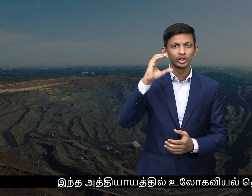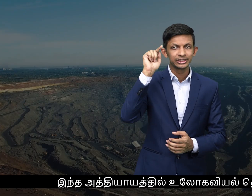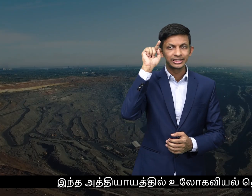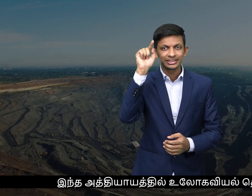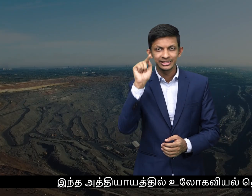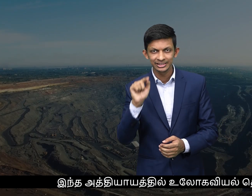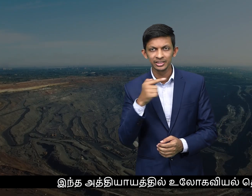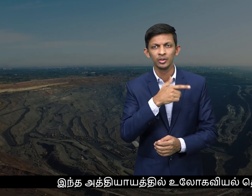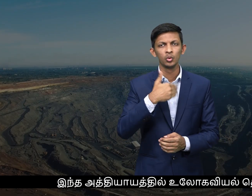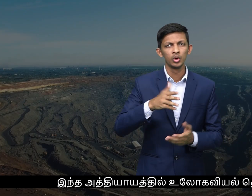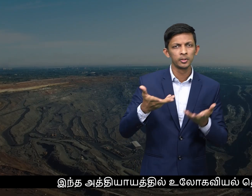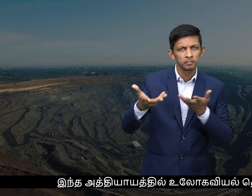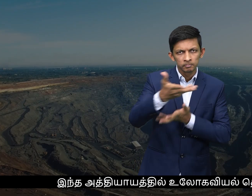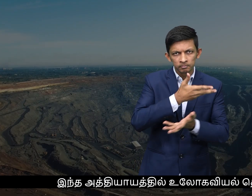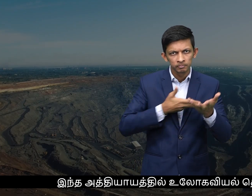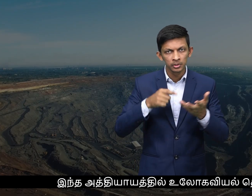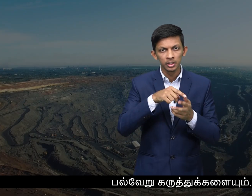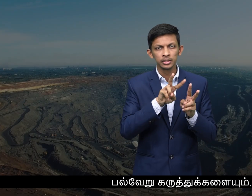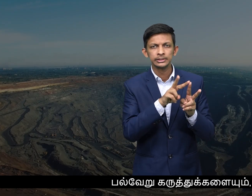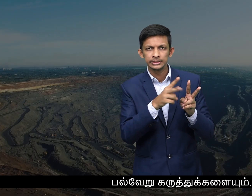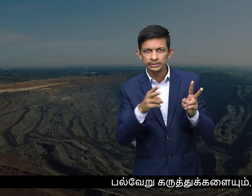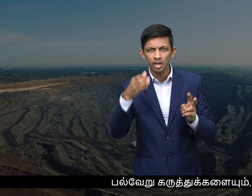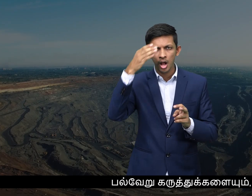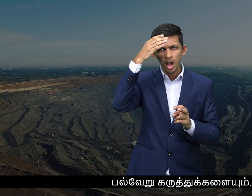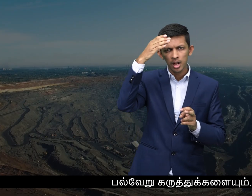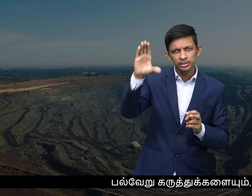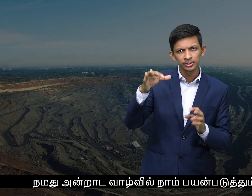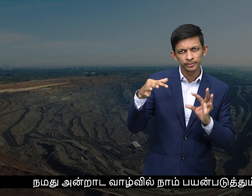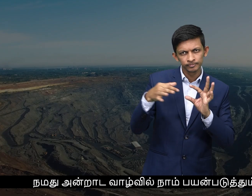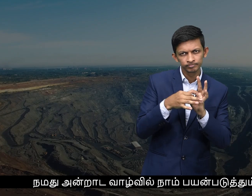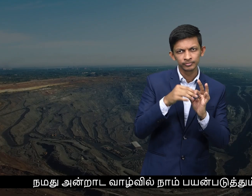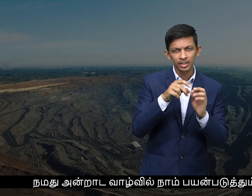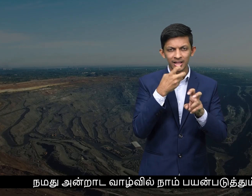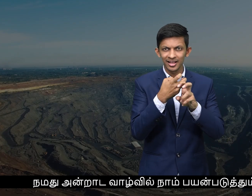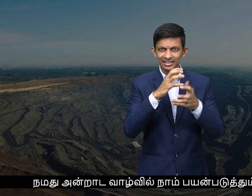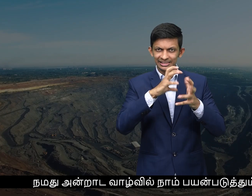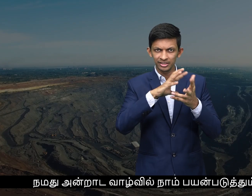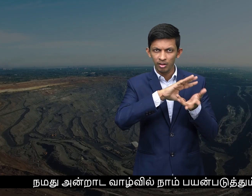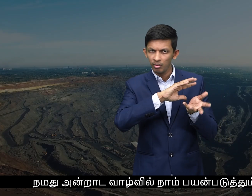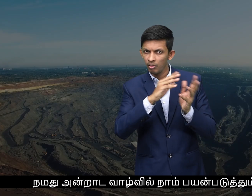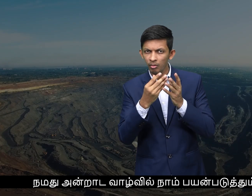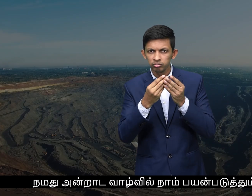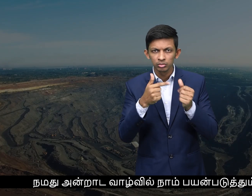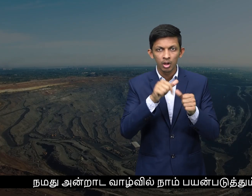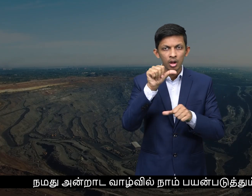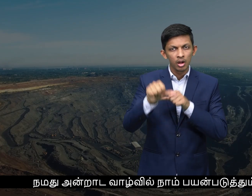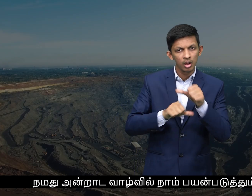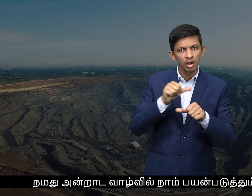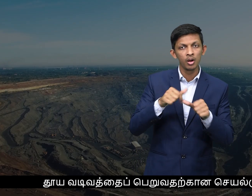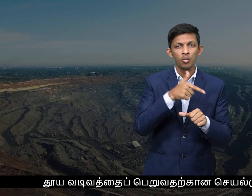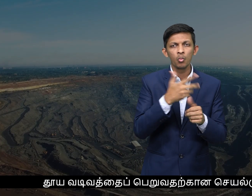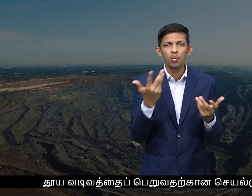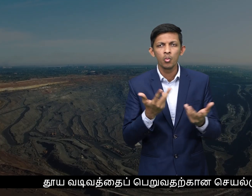இந்த அத்தியாயத்தில் உலோகவியல் தொடர்பான பல்வேறு கருத்துக்களையும் நமது அன்றாட வாழ்வில் நாம் பயன்படுத்தும்